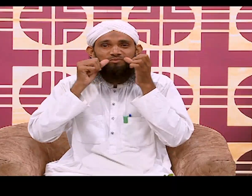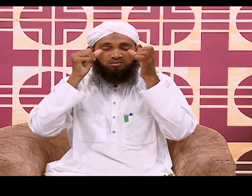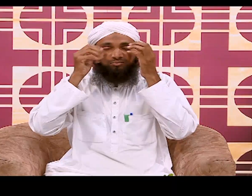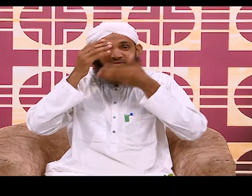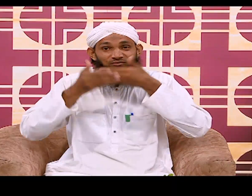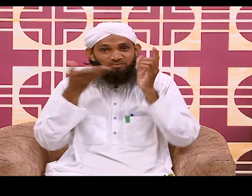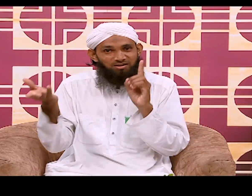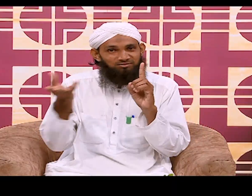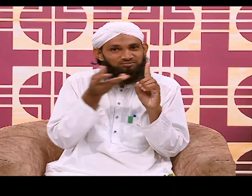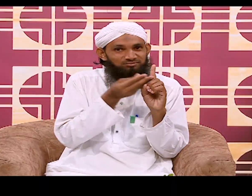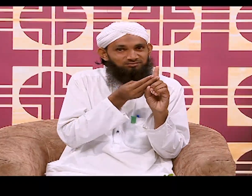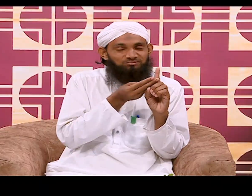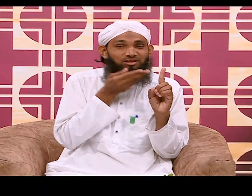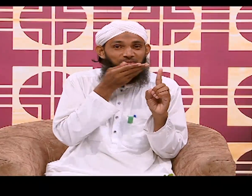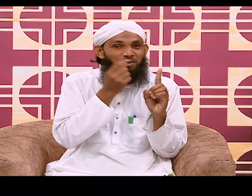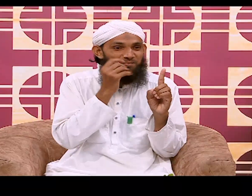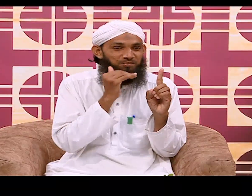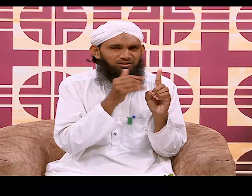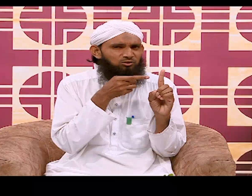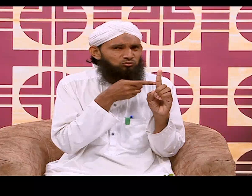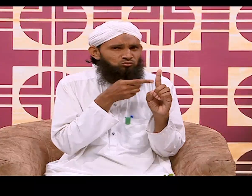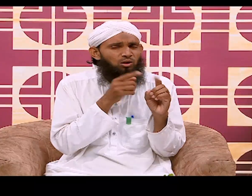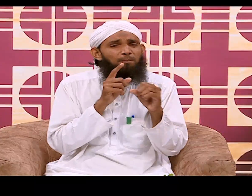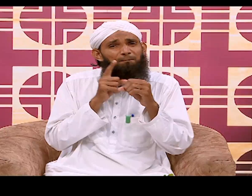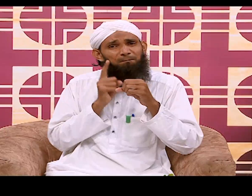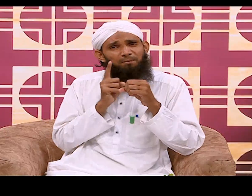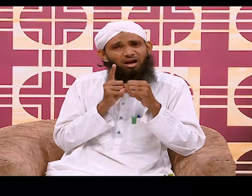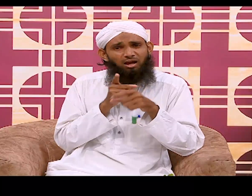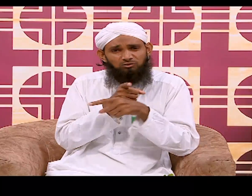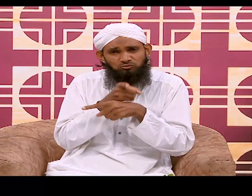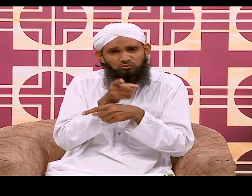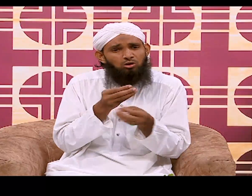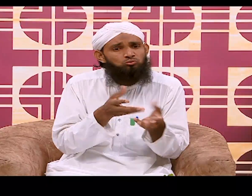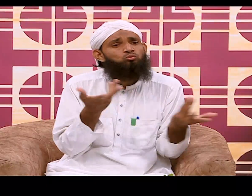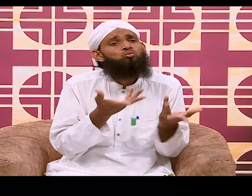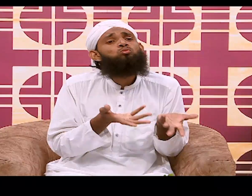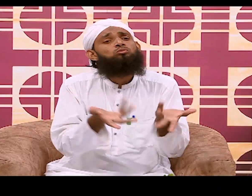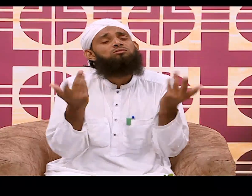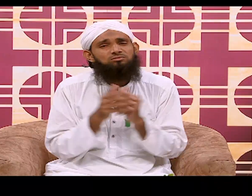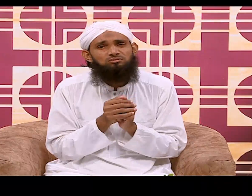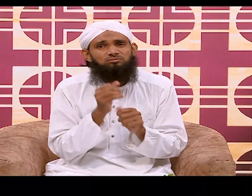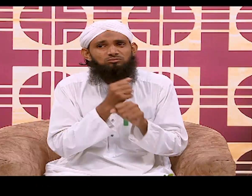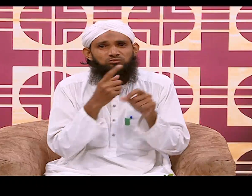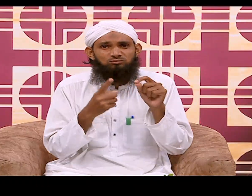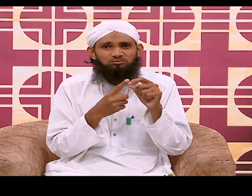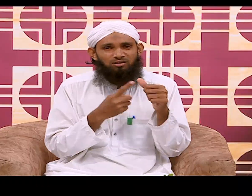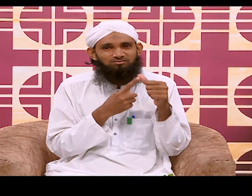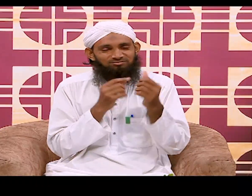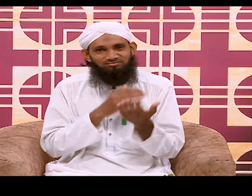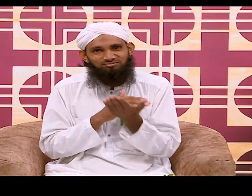نے فرمایا، اے میرے بیٹے، تم واعظ و نصیحت یعنی درس و بیان کیوں نہیں کرتے؟ میں نے عرض کیا، حضور